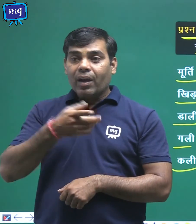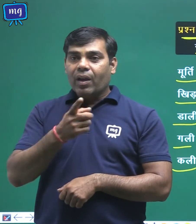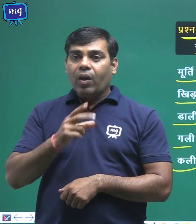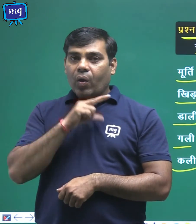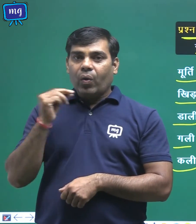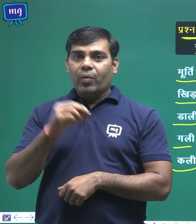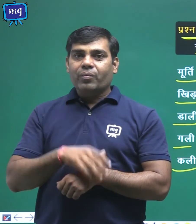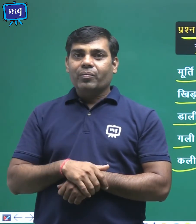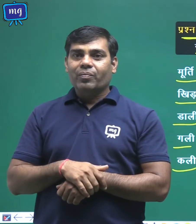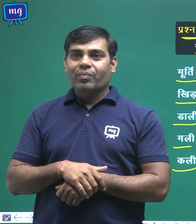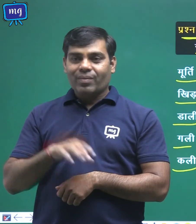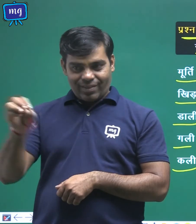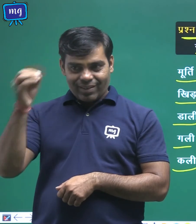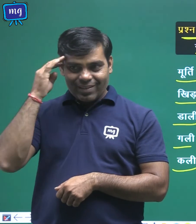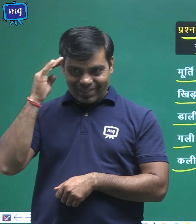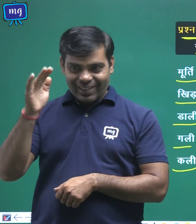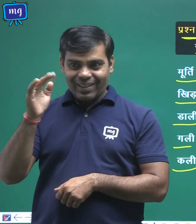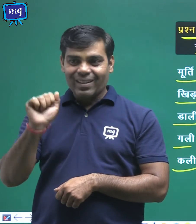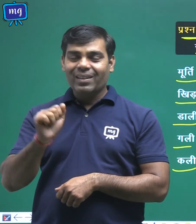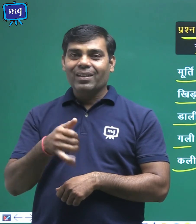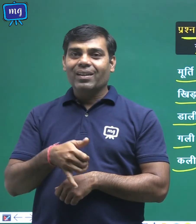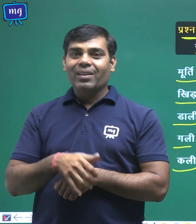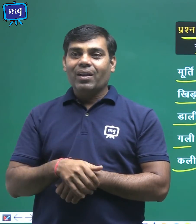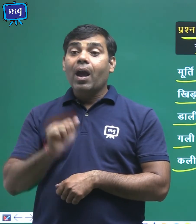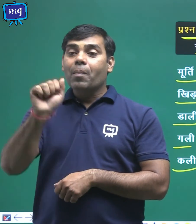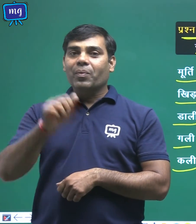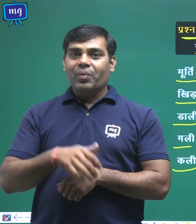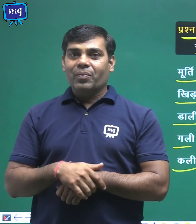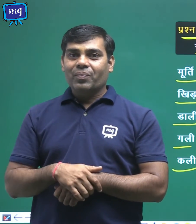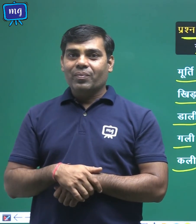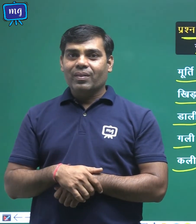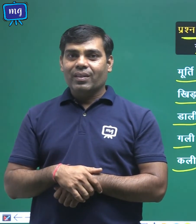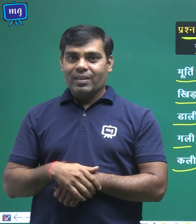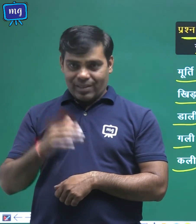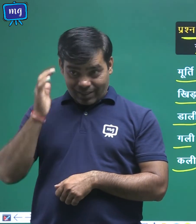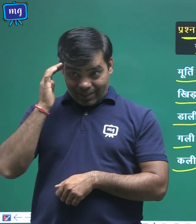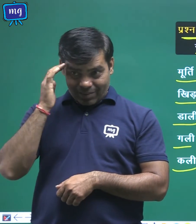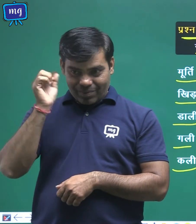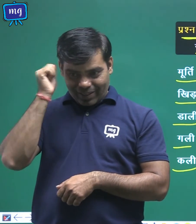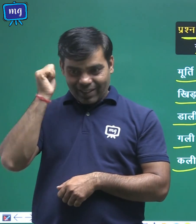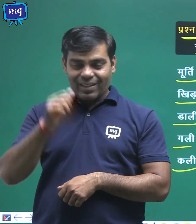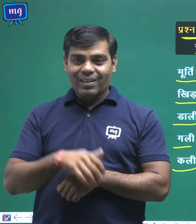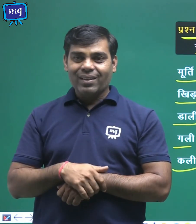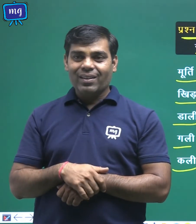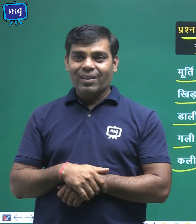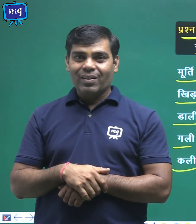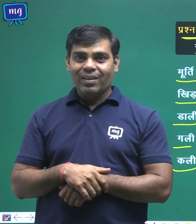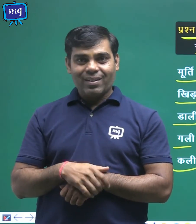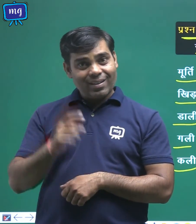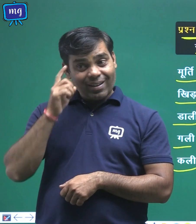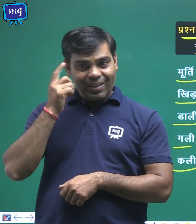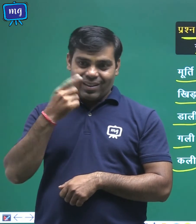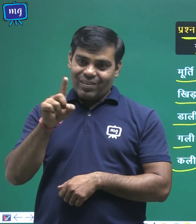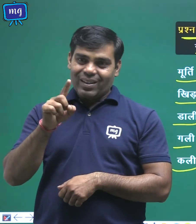और समझाया है। आपको समझ में आ गया